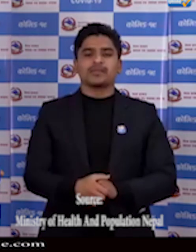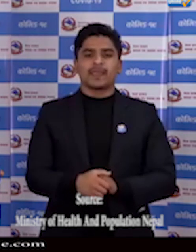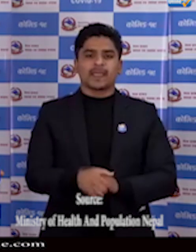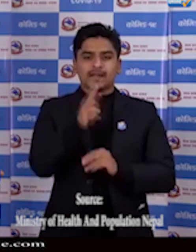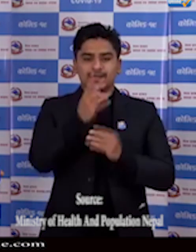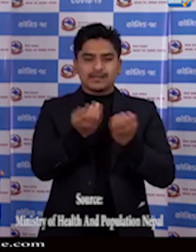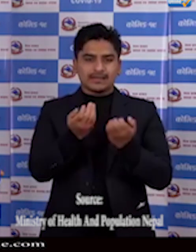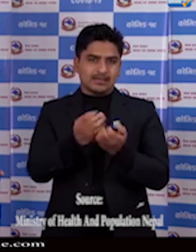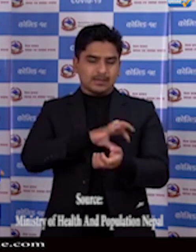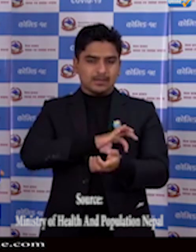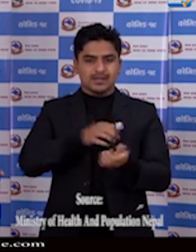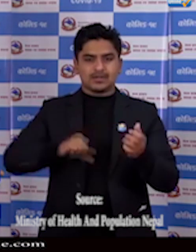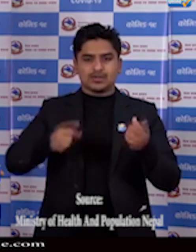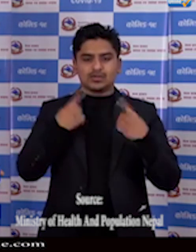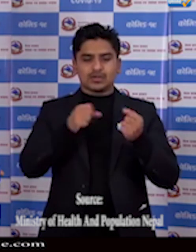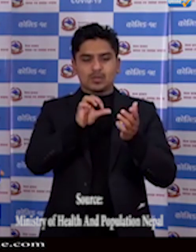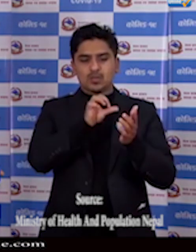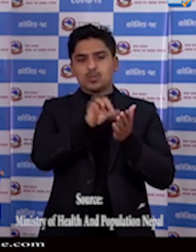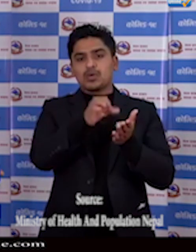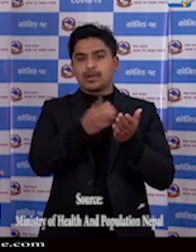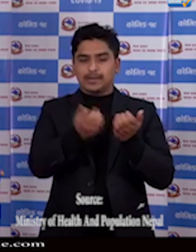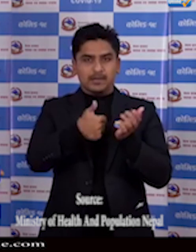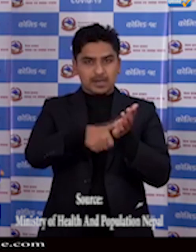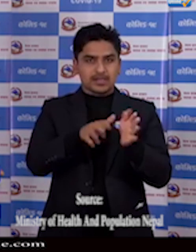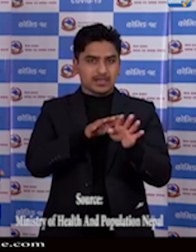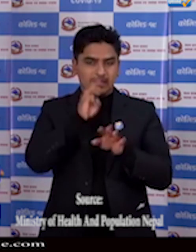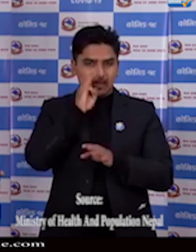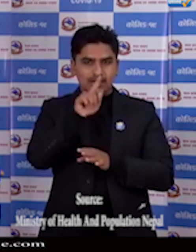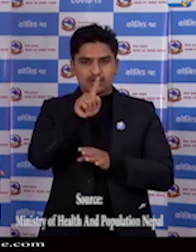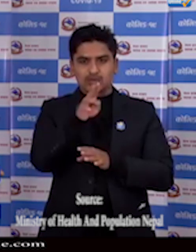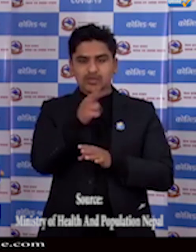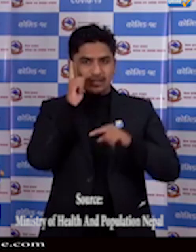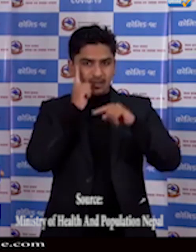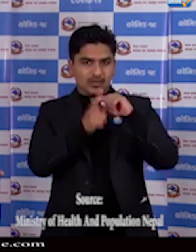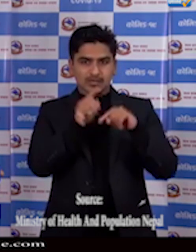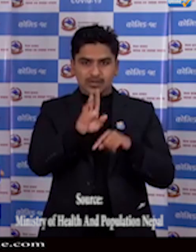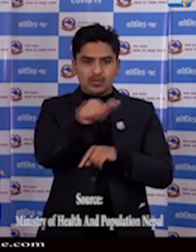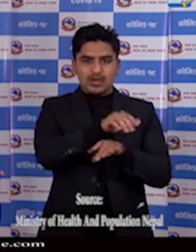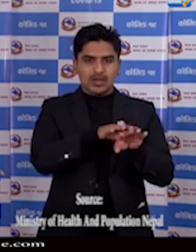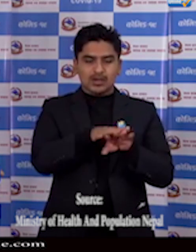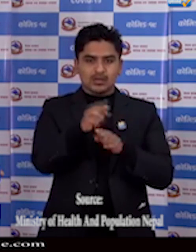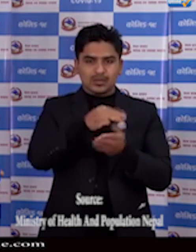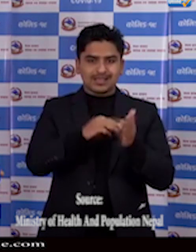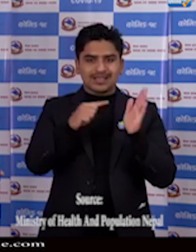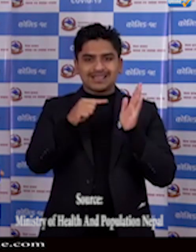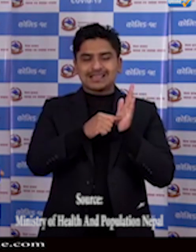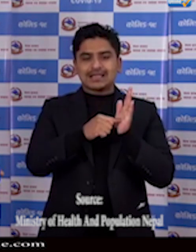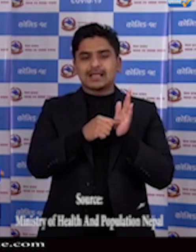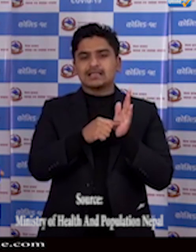गरी प्रादेशिक जनस्वास्थ्य प्रयोगशालामा पोखरामा गरिएको परीक्षणमा 14 जनाको पोजिटिभ आएको छ। उहाँहरूमध्ये